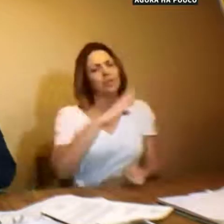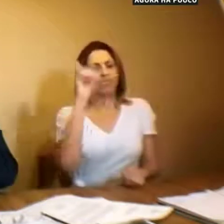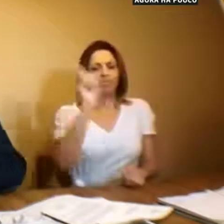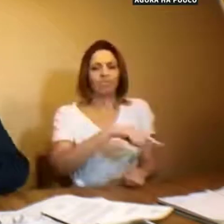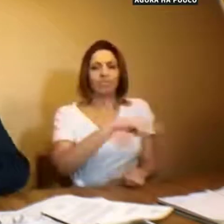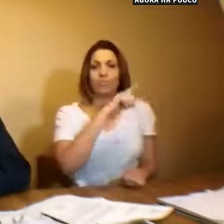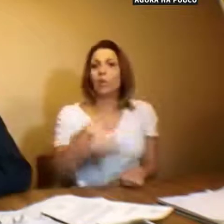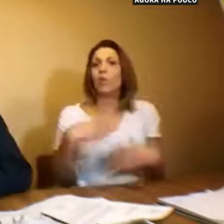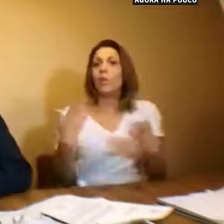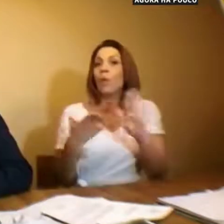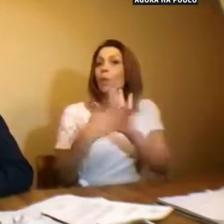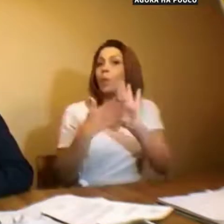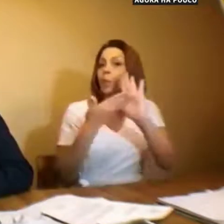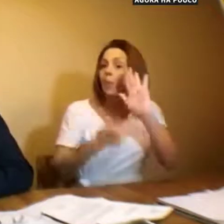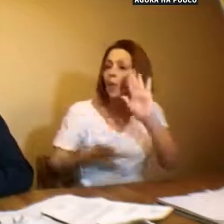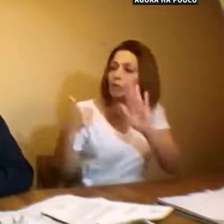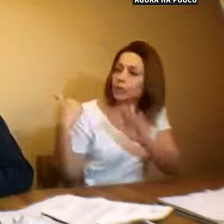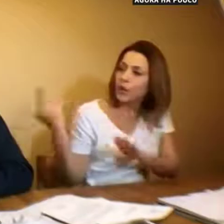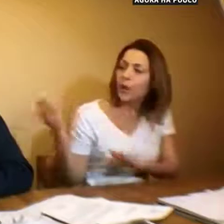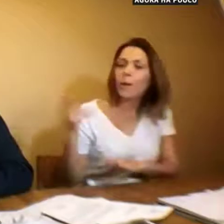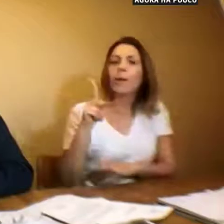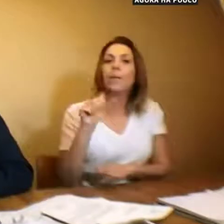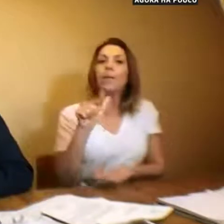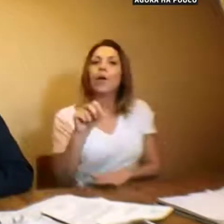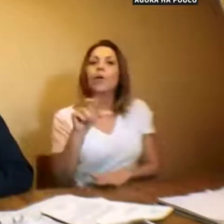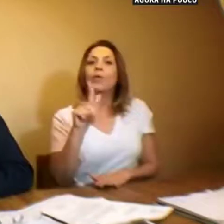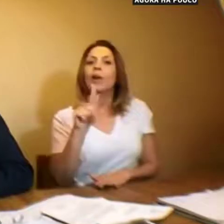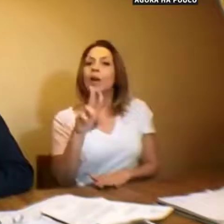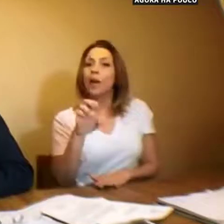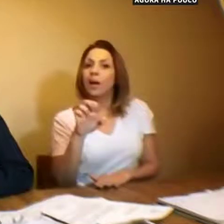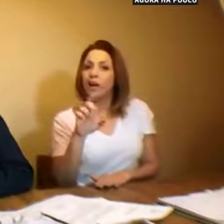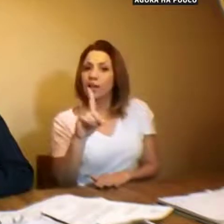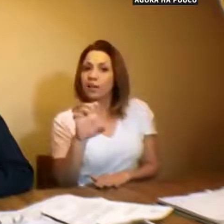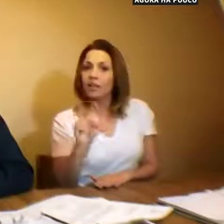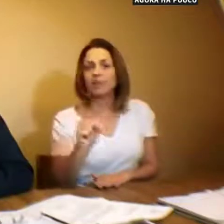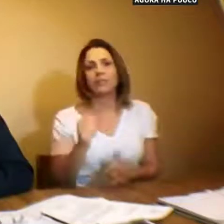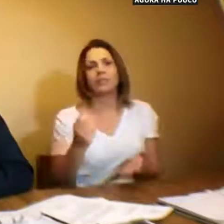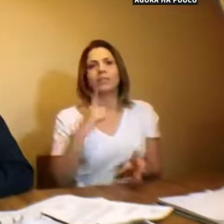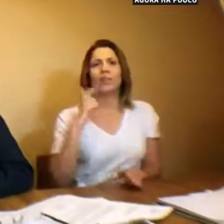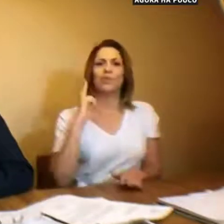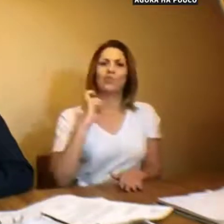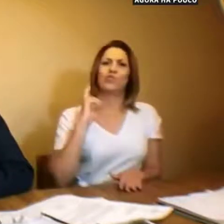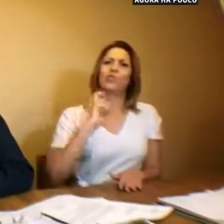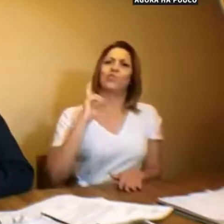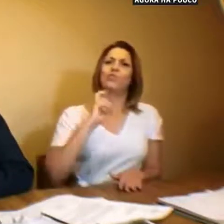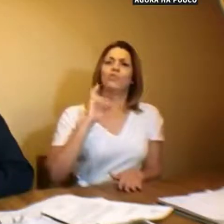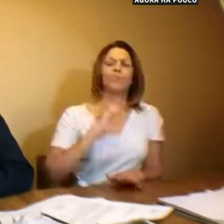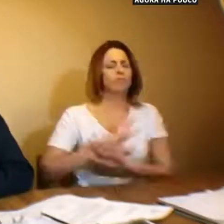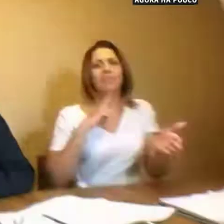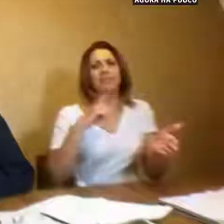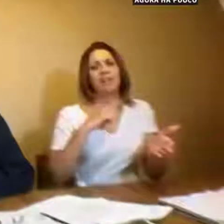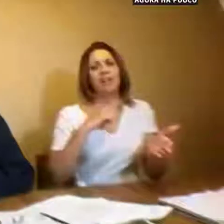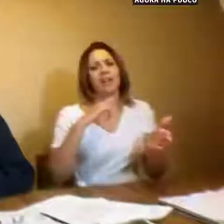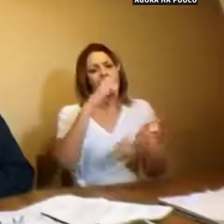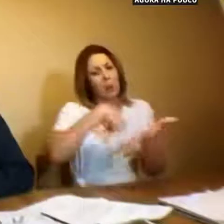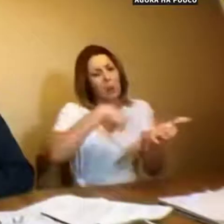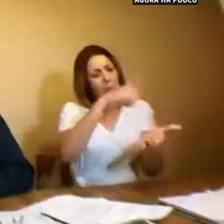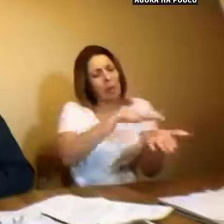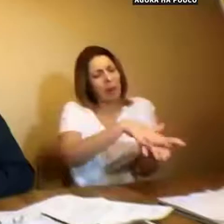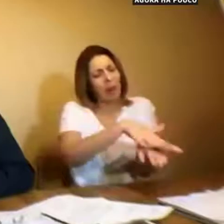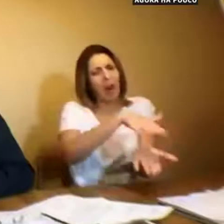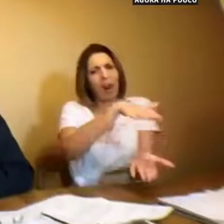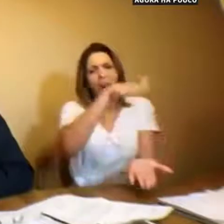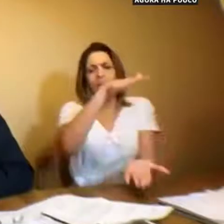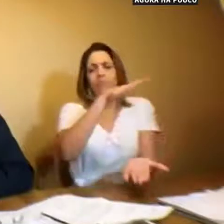com proposta do Paulo Guedes, tirar o Estado do cangote de quem produz. Vamos regulamentar